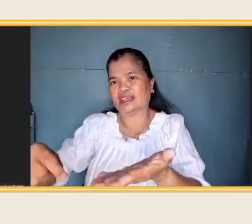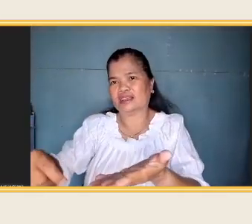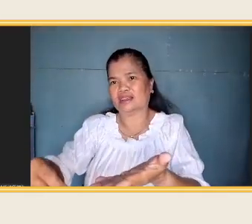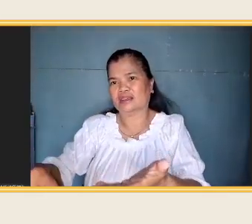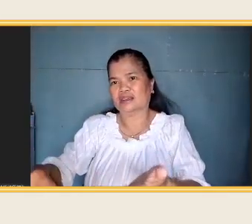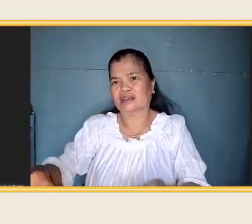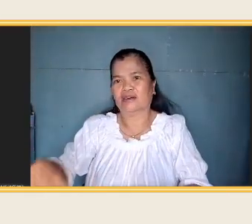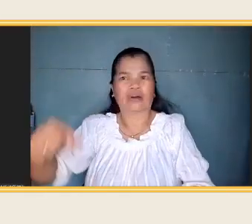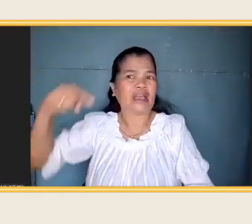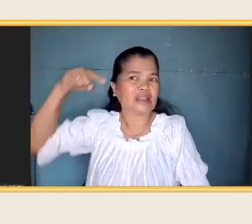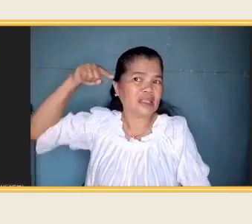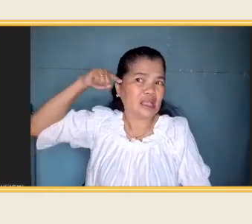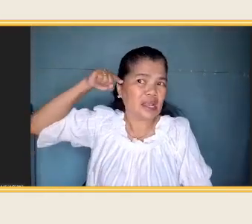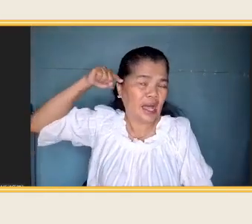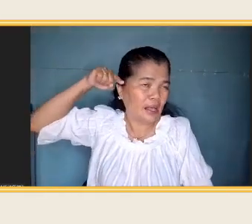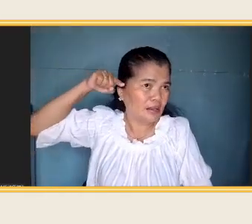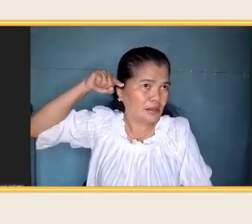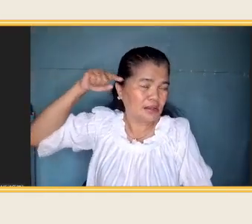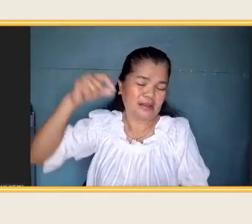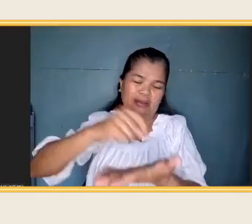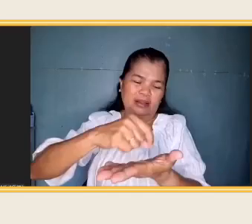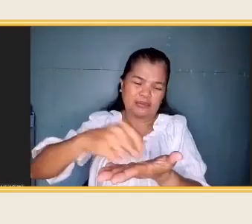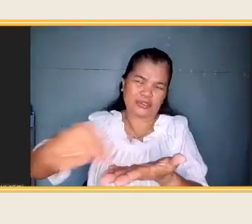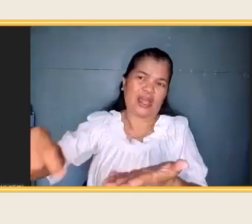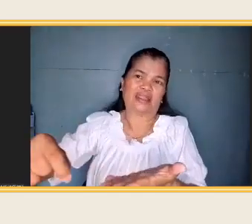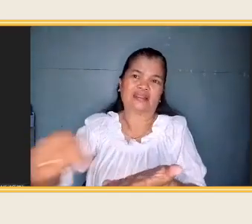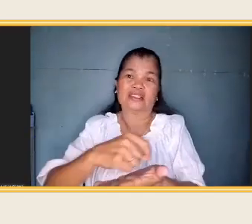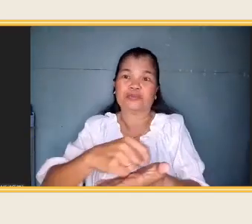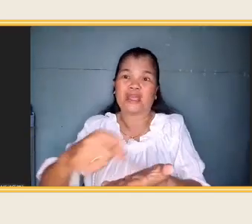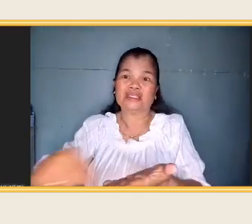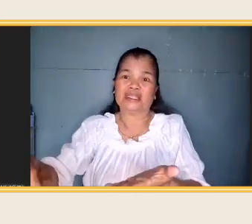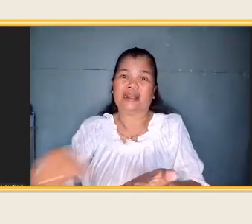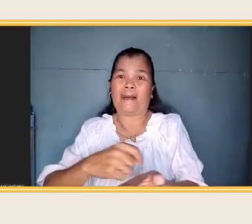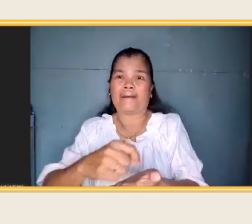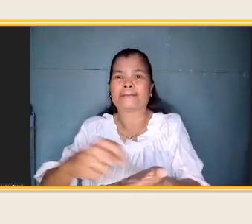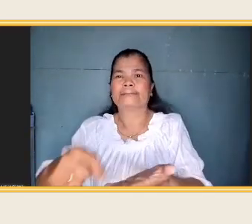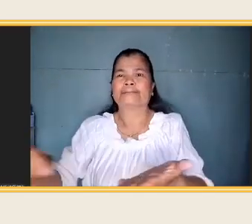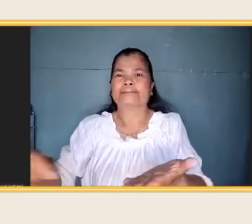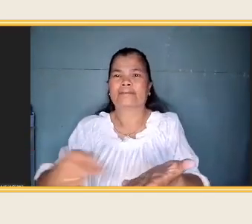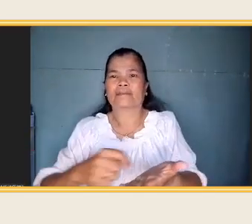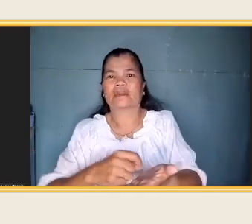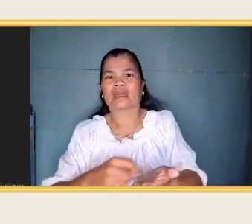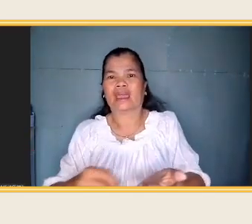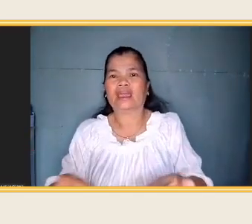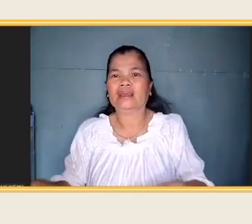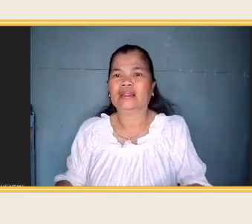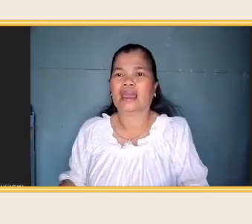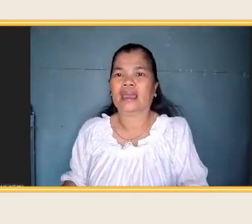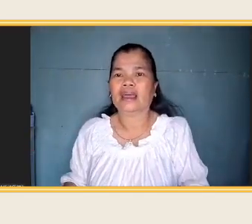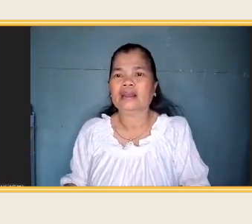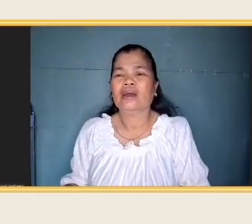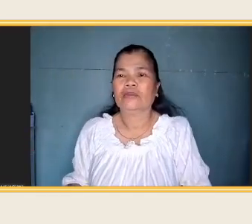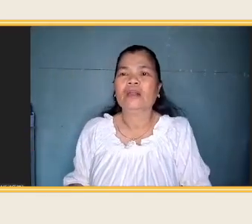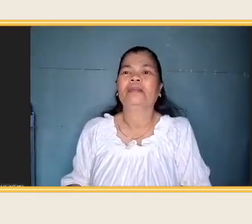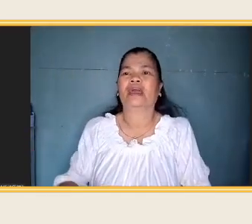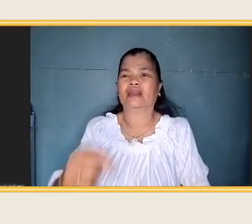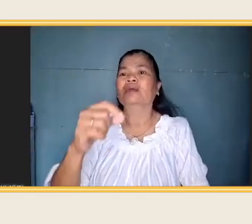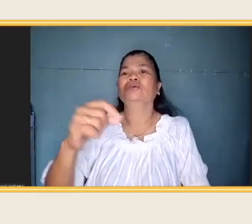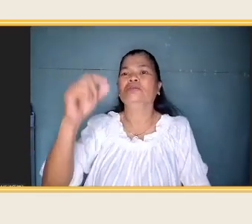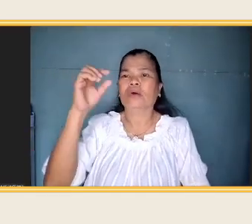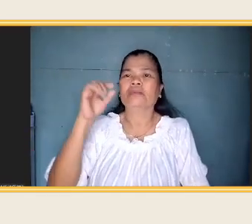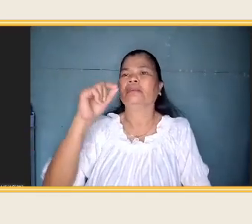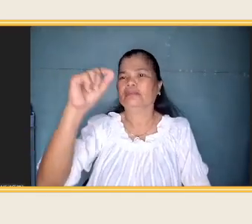for writing. Kahit ganyan lang, tapos write. That's pencil. Okay? Then,